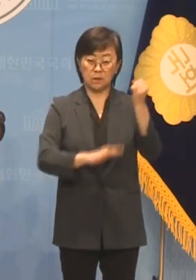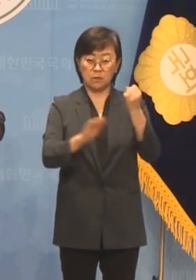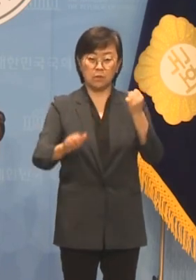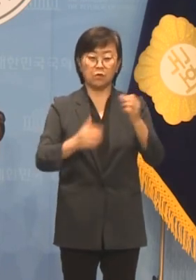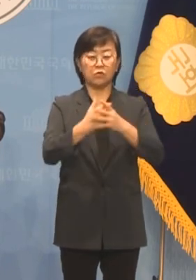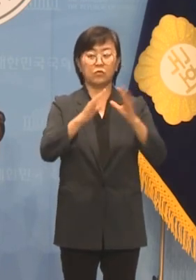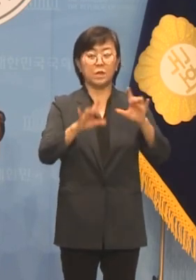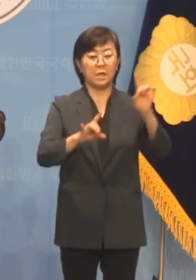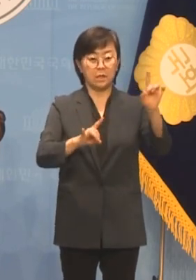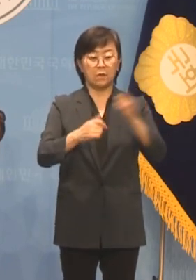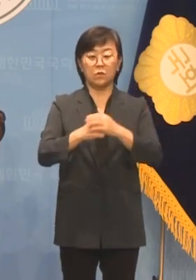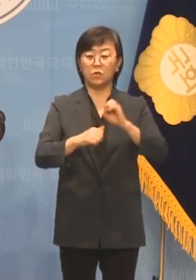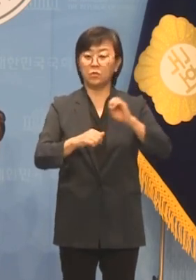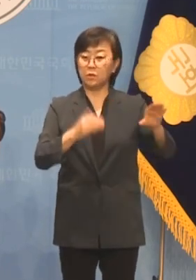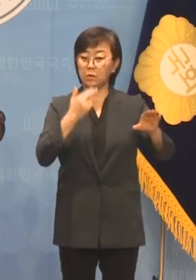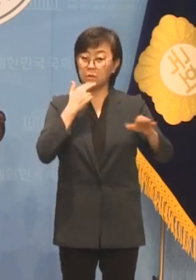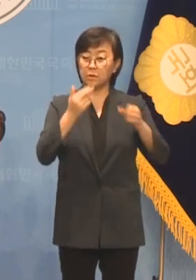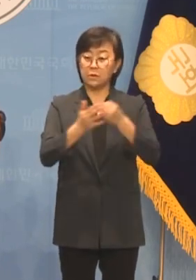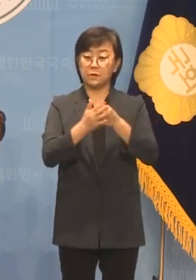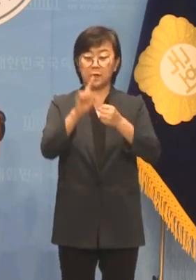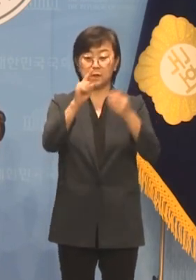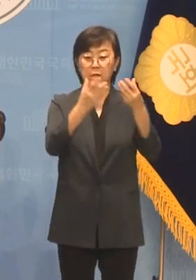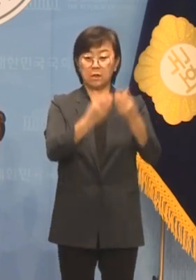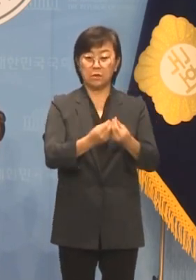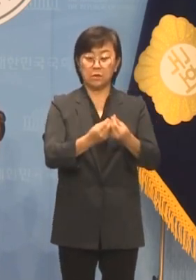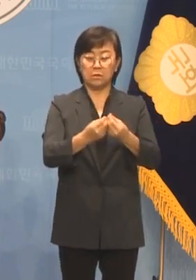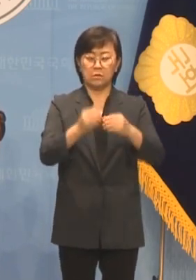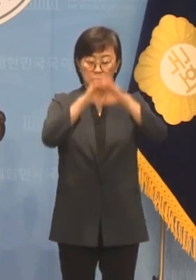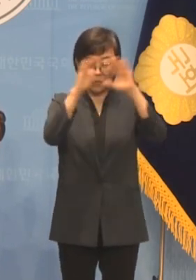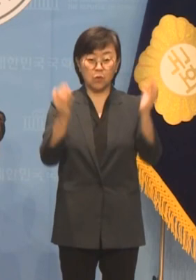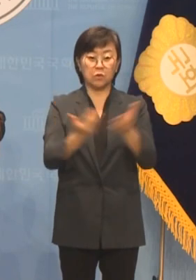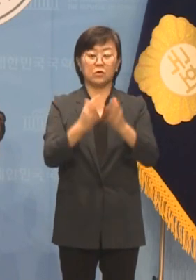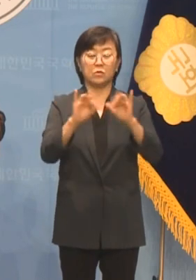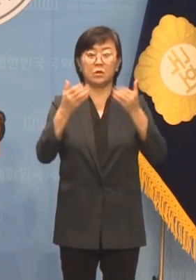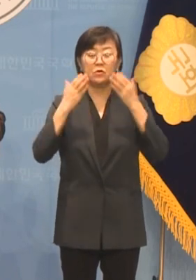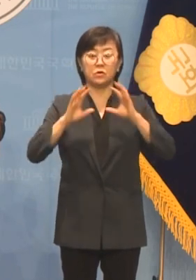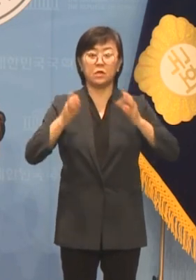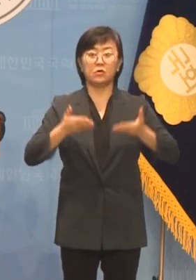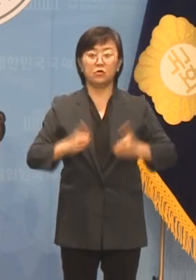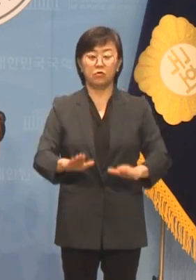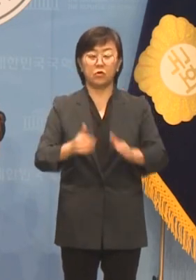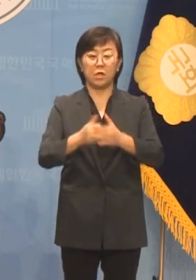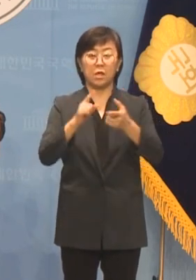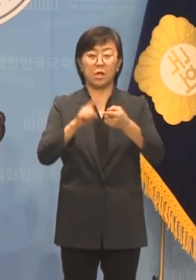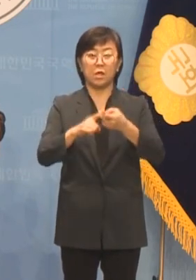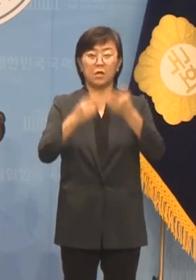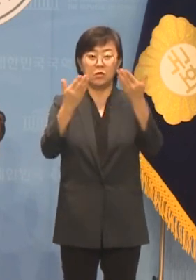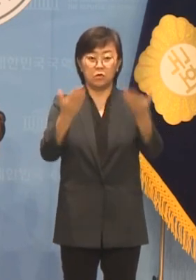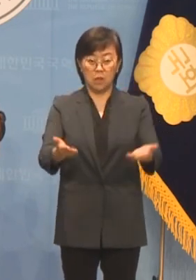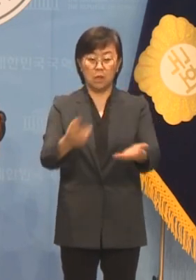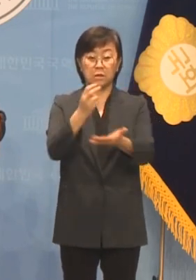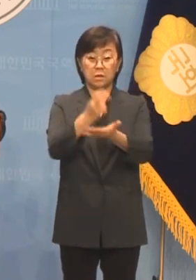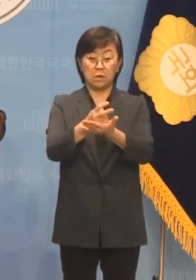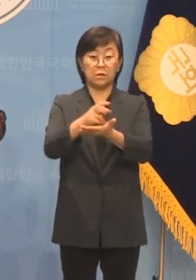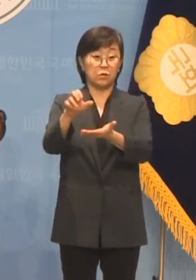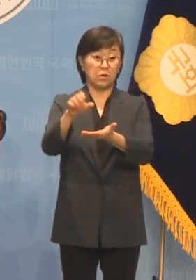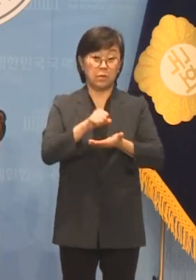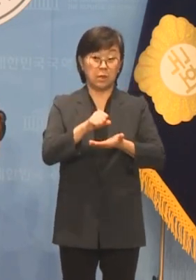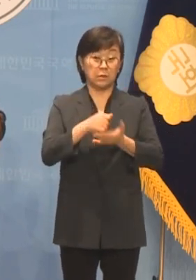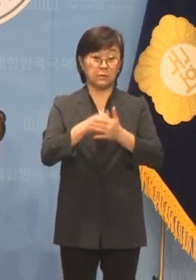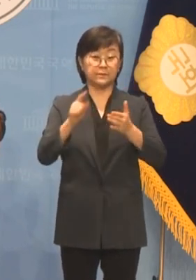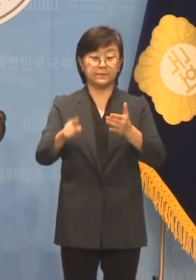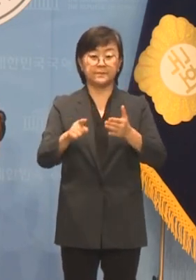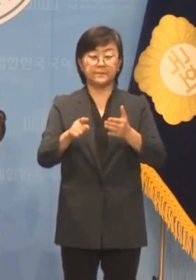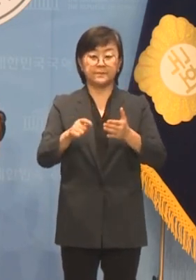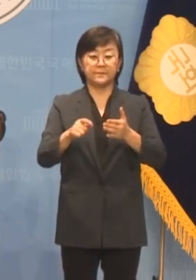않도록 하겠습니다. 하나의 예로 전 국민 출산휴가 급여제를 도입하겠습니다. 이루